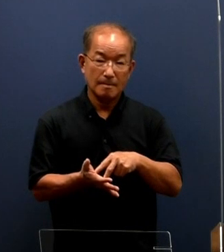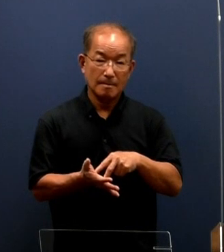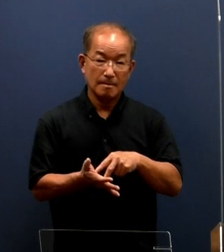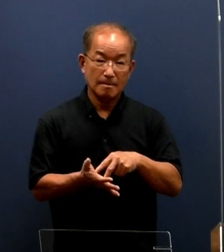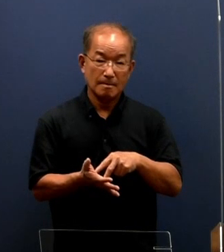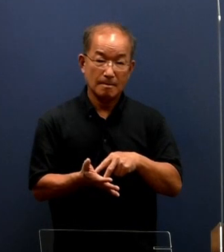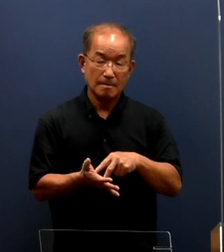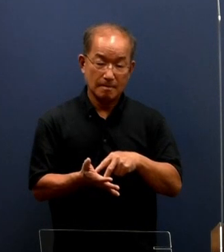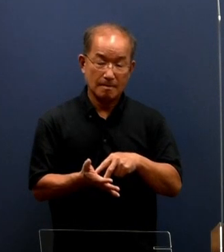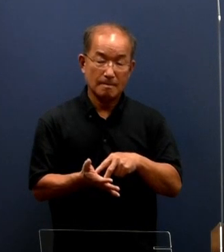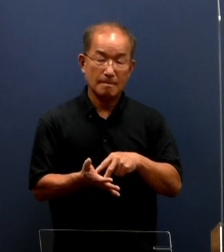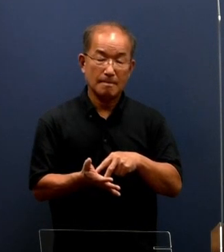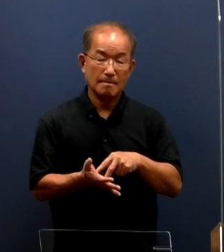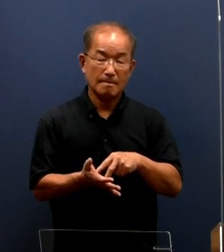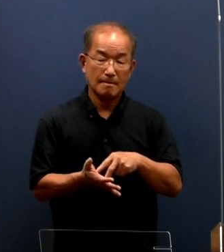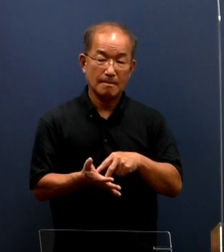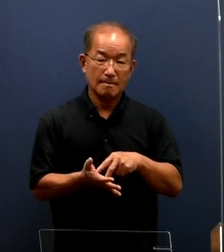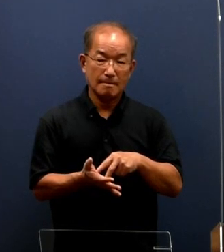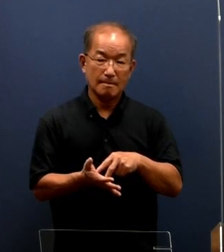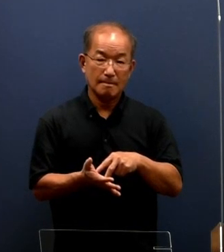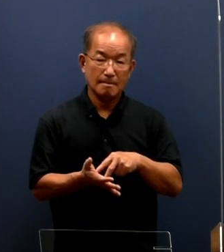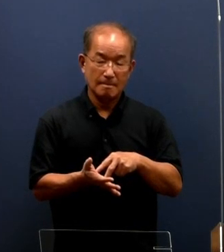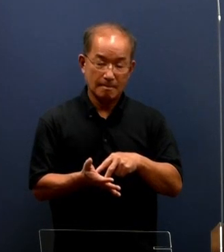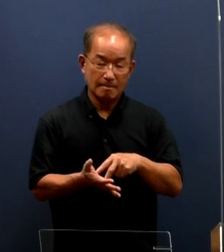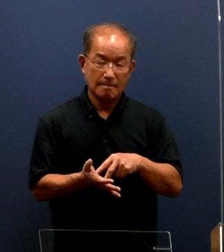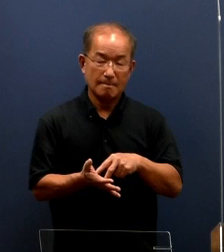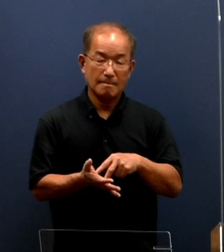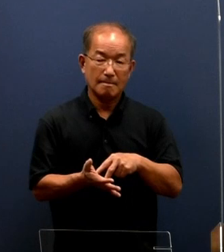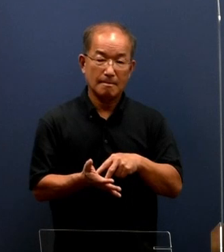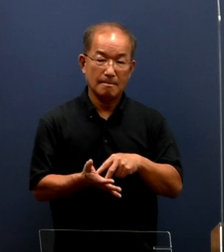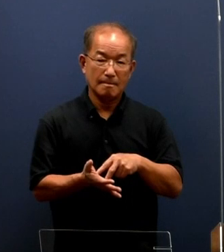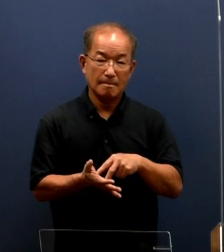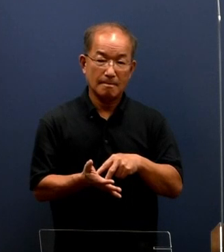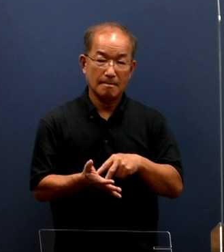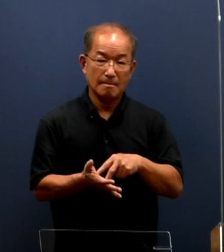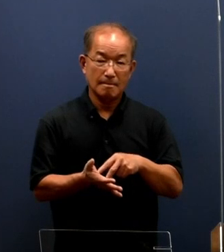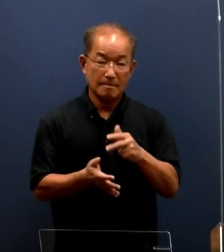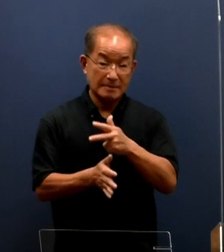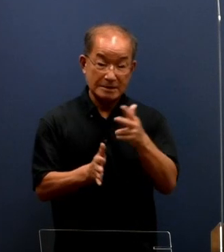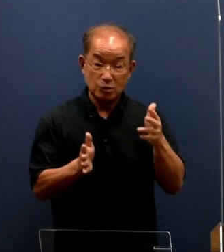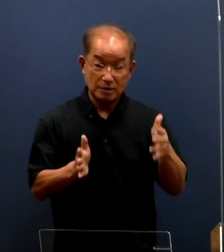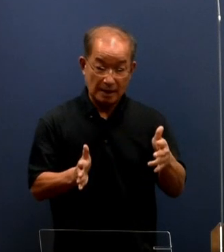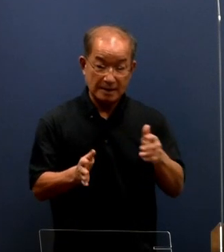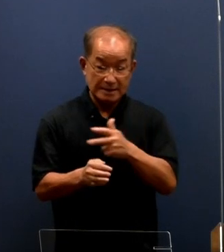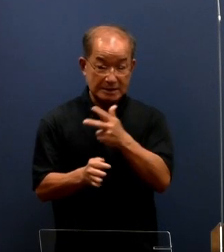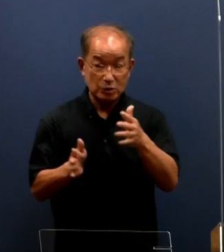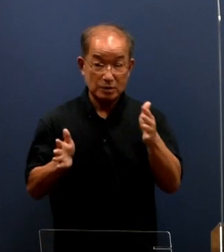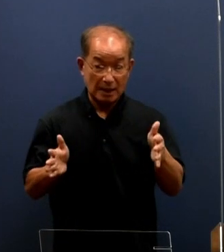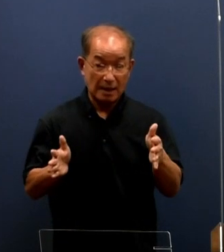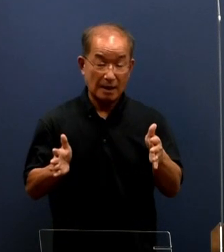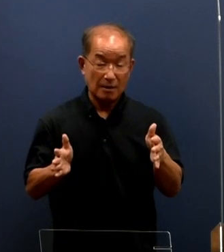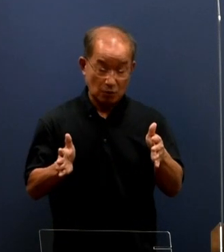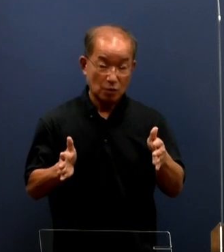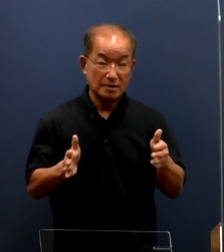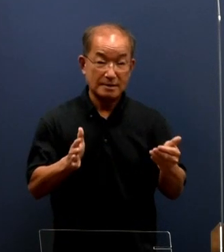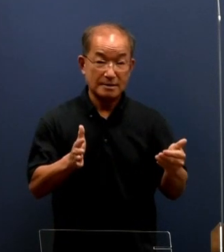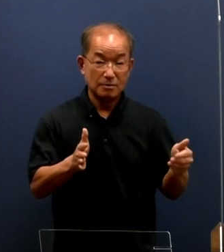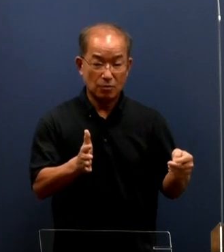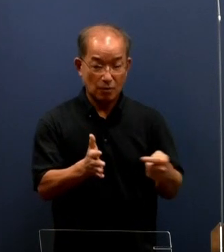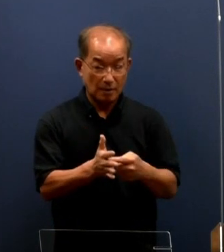どういう期間で捉えるかって難しいんですけども、分かりやすく捉えれば、1週間ごとに大体過去最高を更新しているわけ